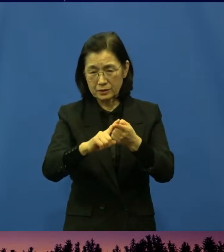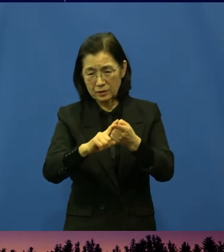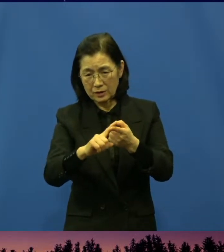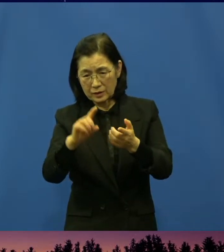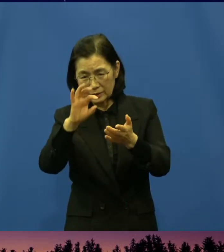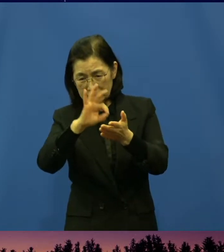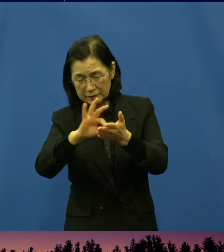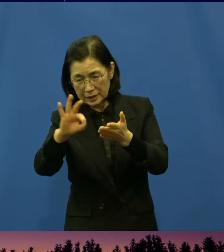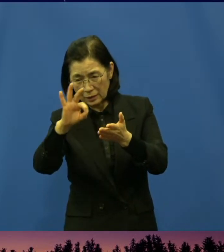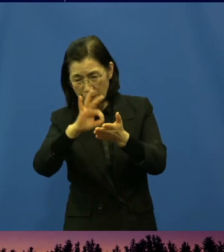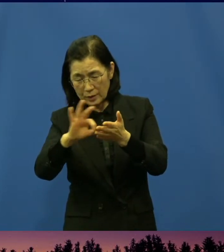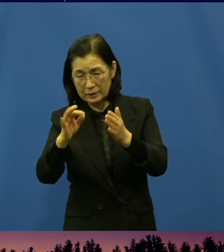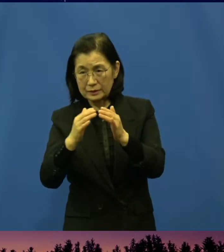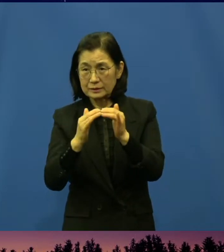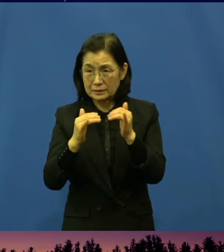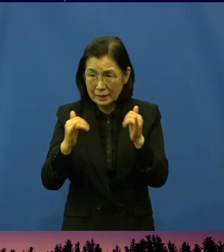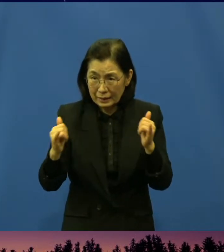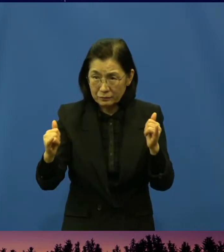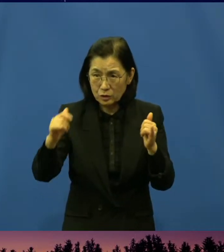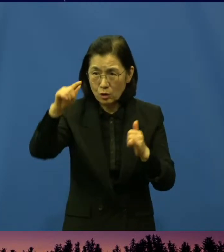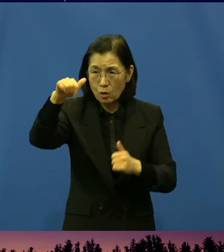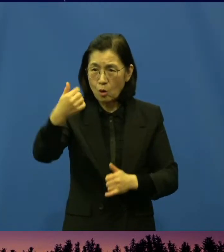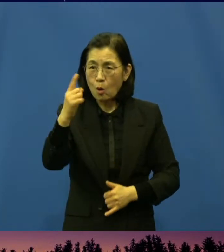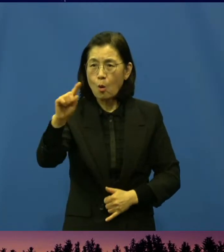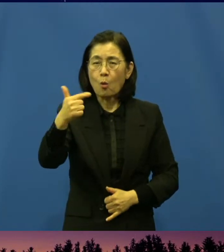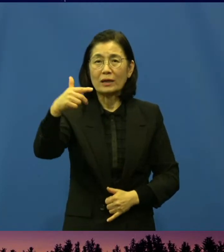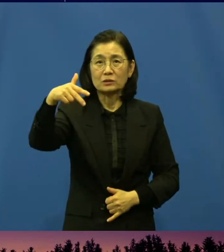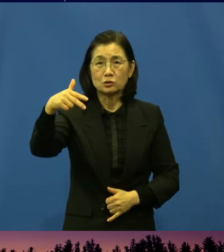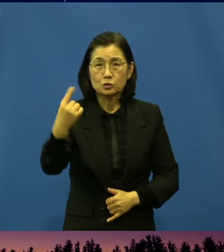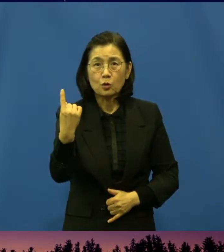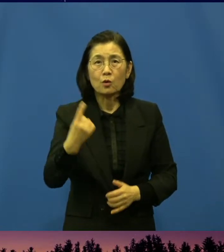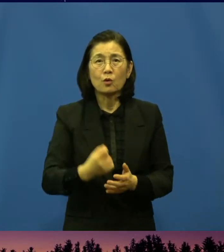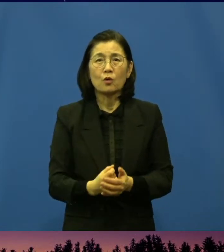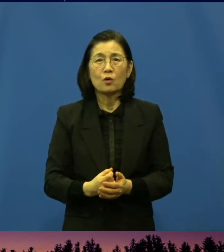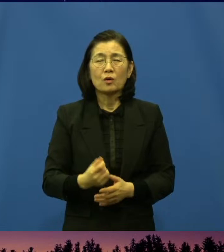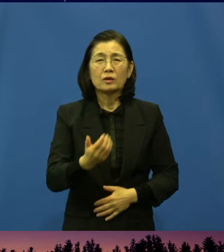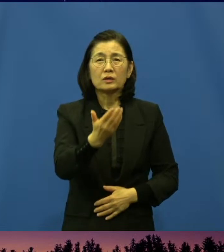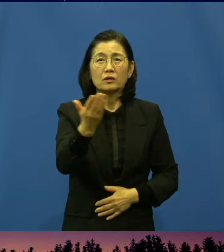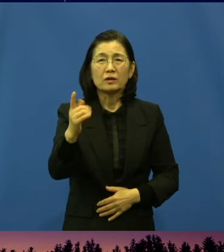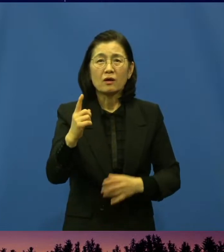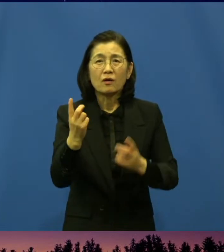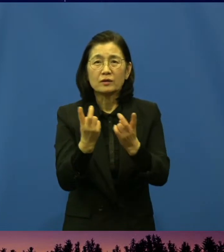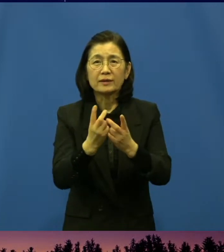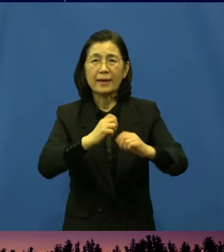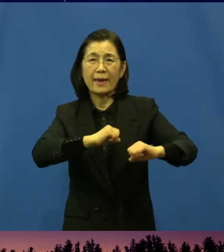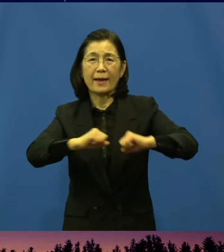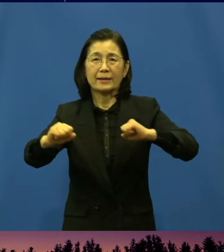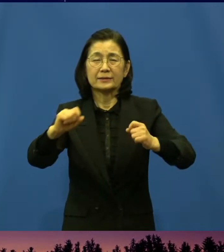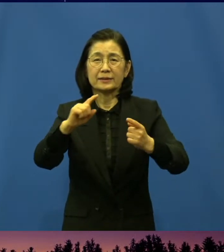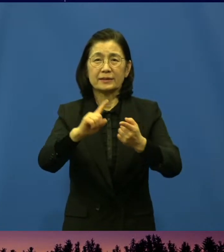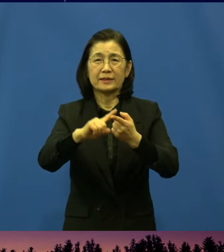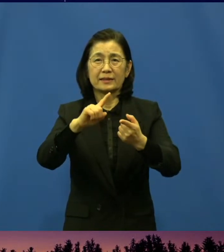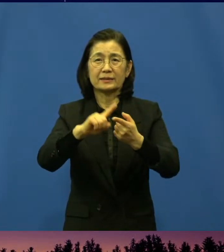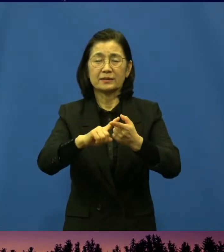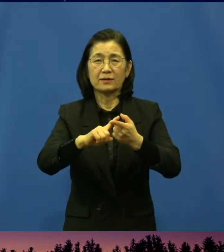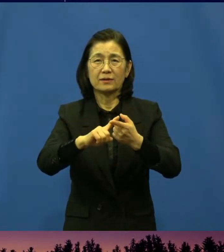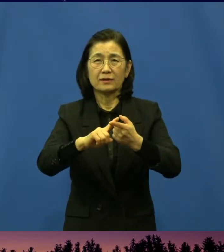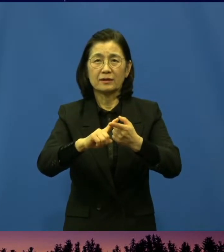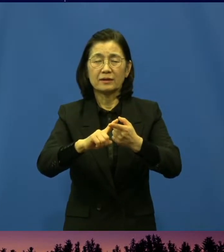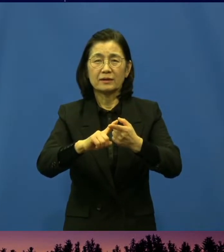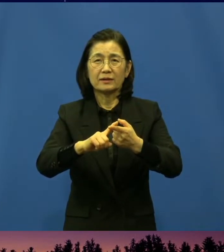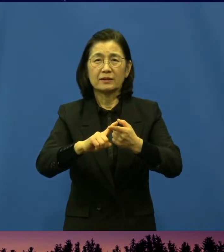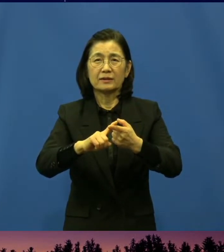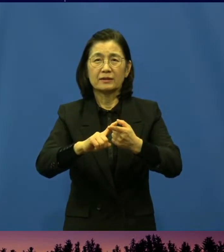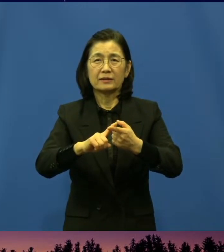15절에 그 말씀입니다. 그런 적 너희가 어떻게 행할지를 자세히 주의하여, 그죠? 이런 태도예요. 자세히